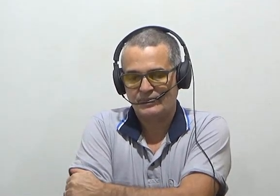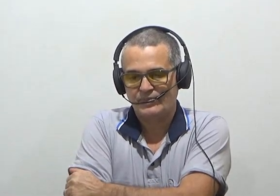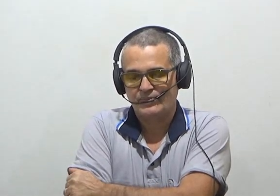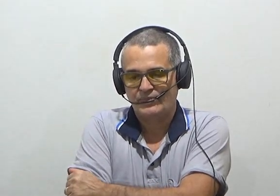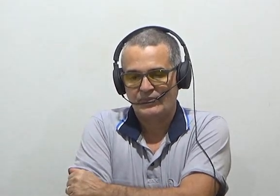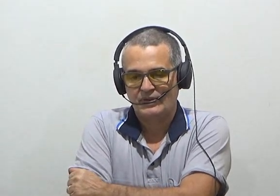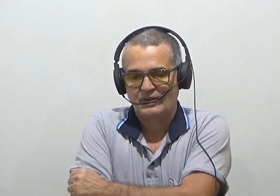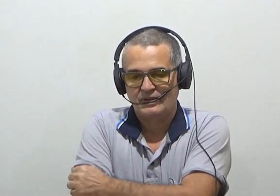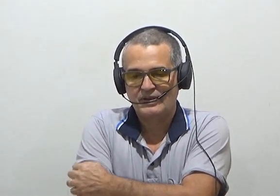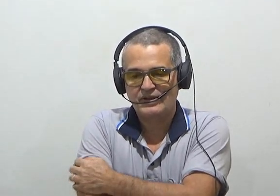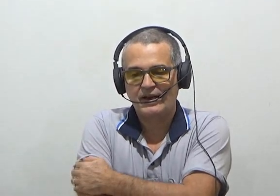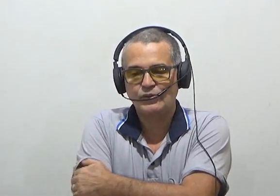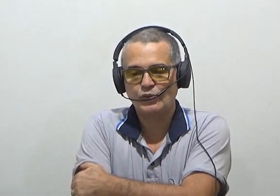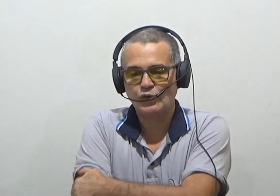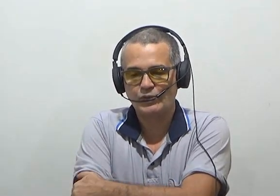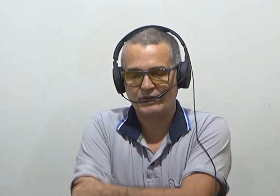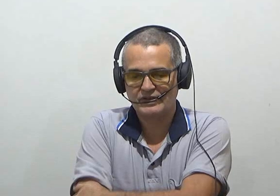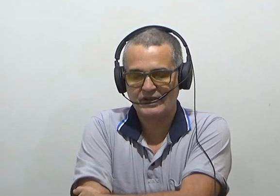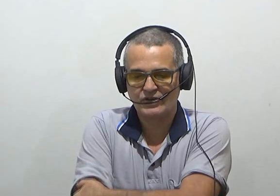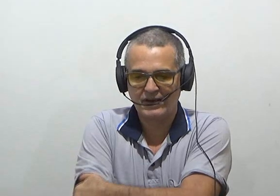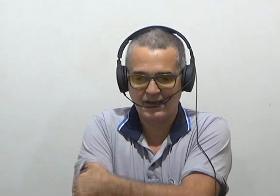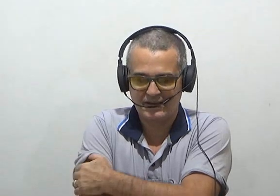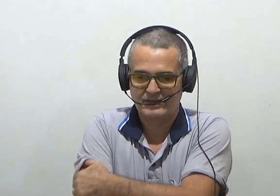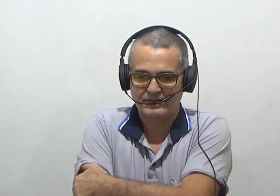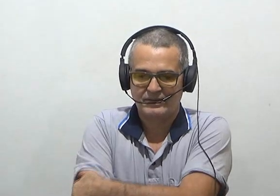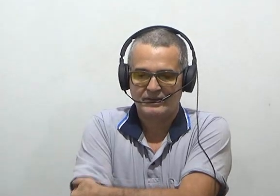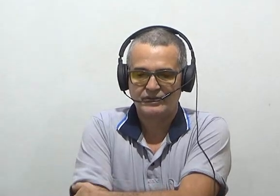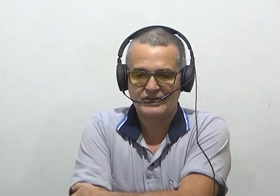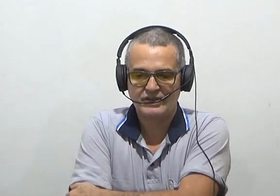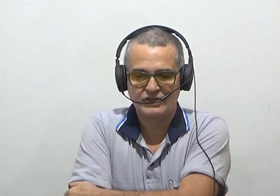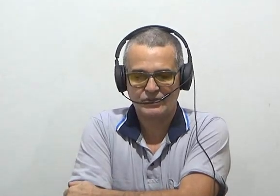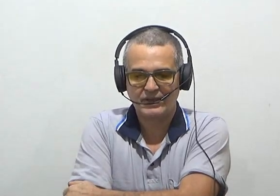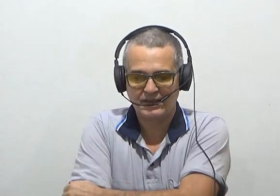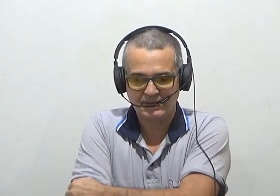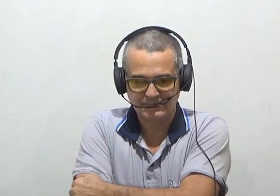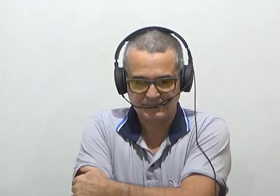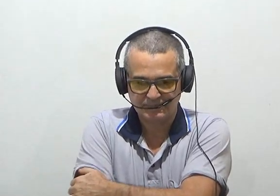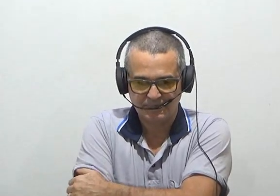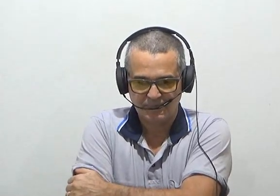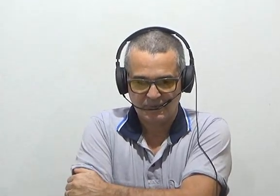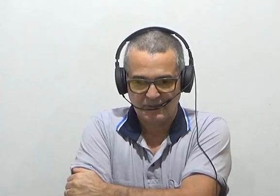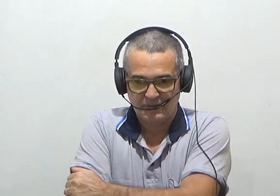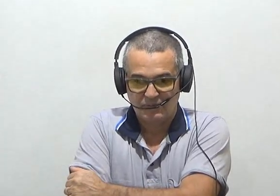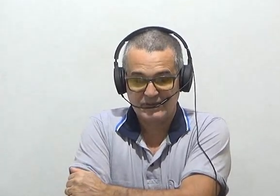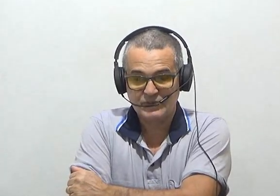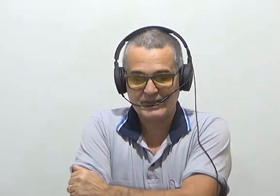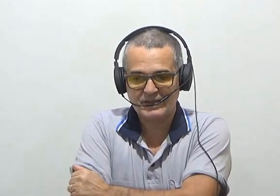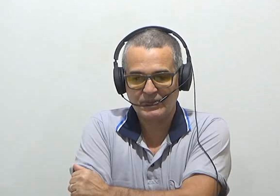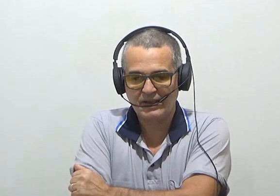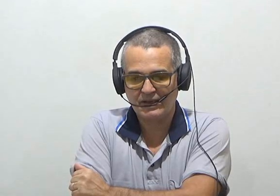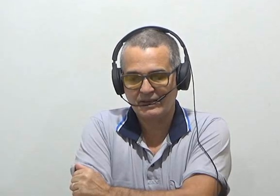vocês, deixei lá no grupo para vocês olharem e vocês estudarem.